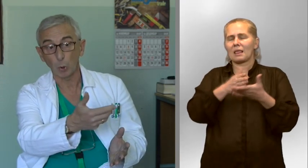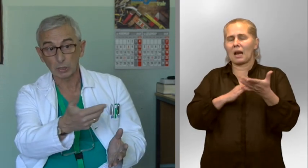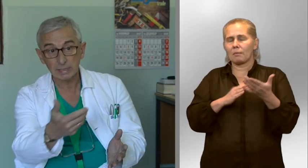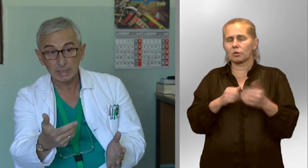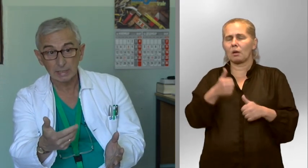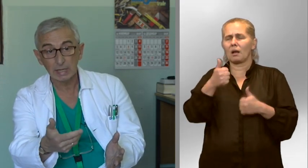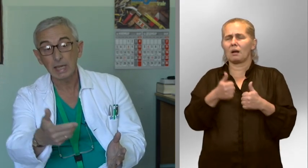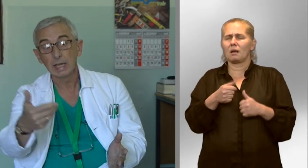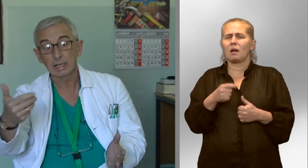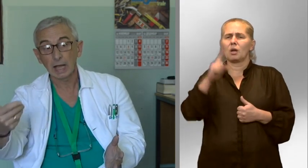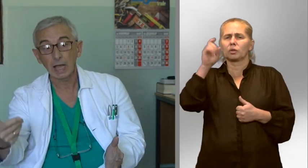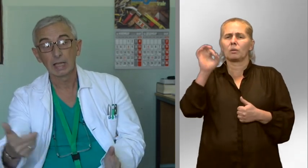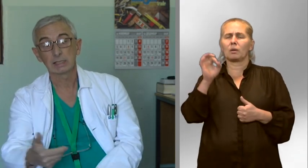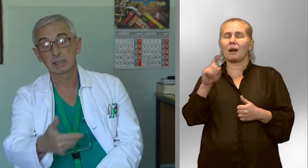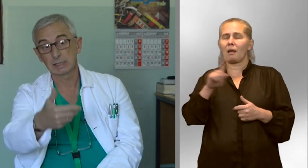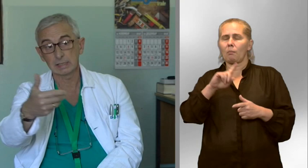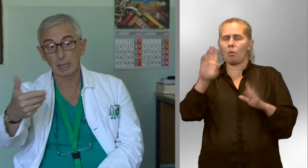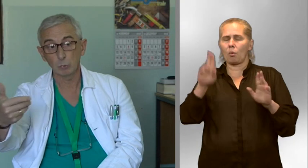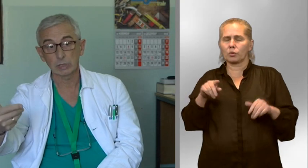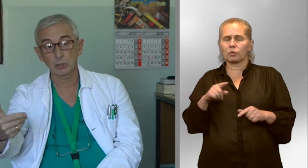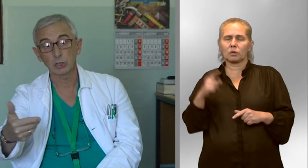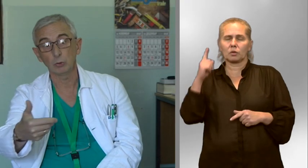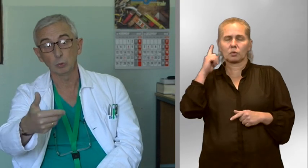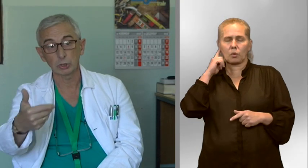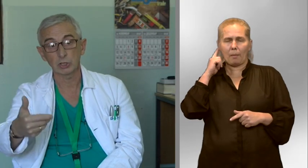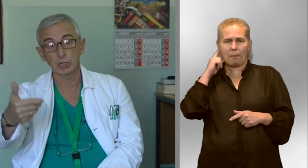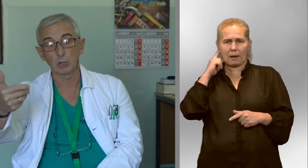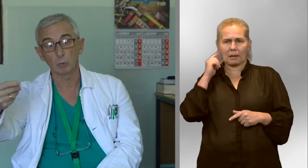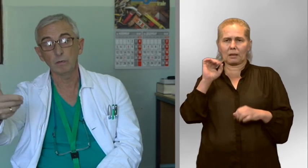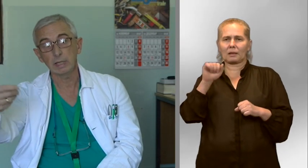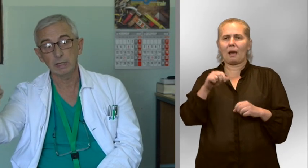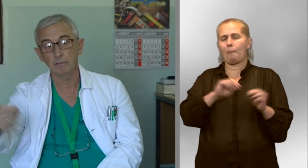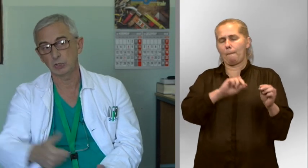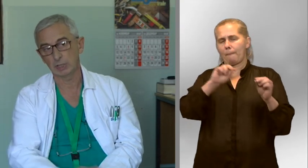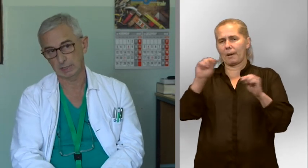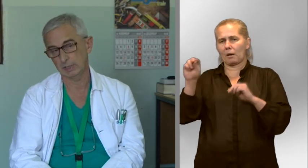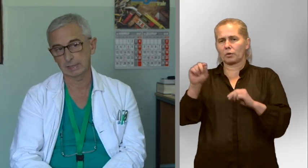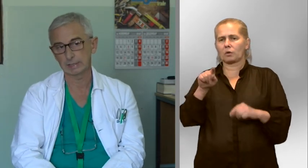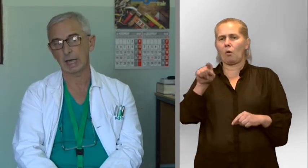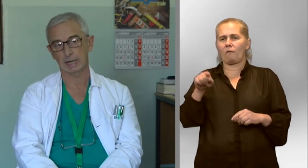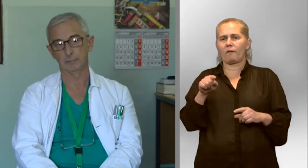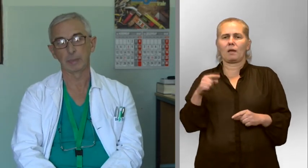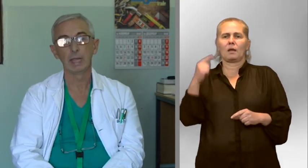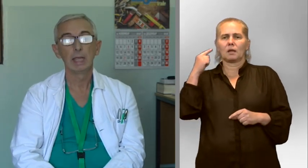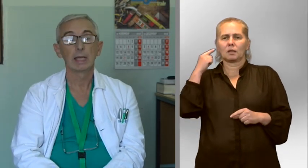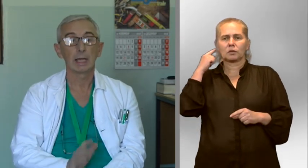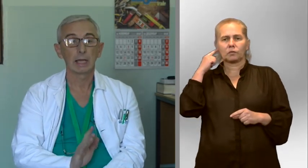iz spoljne sredine ka sistemu, znači, unutrašnjeg uva i viših centara.